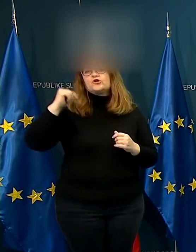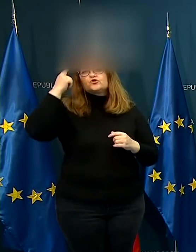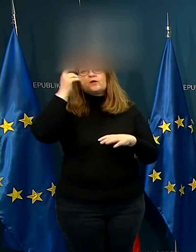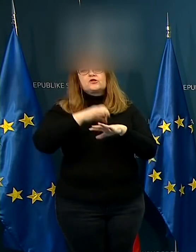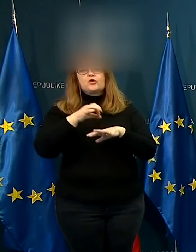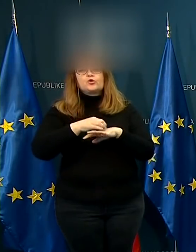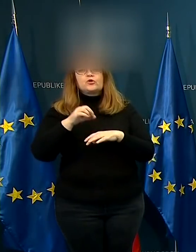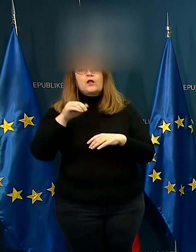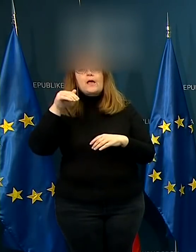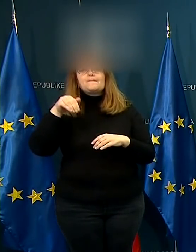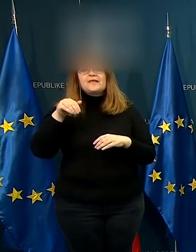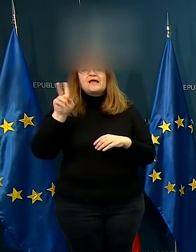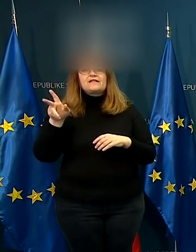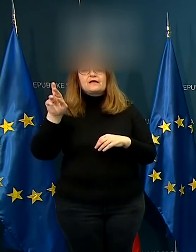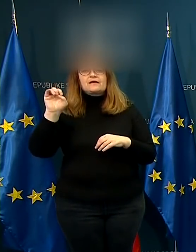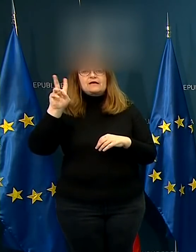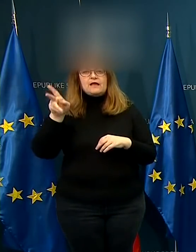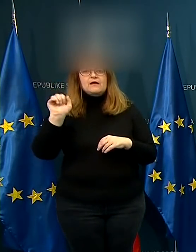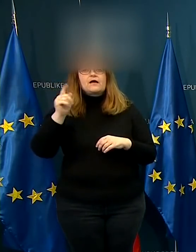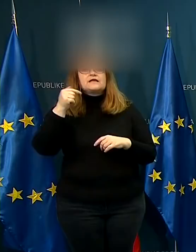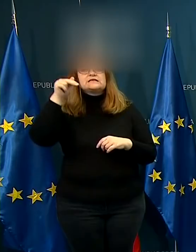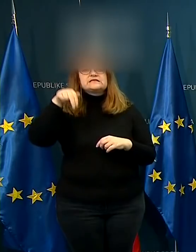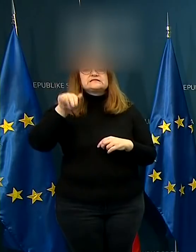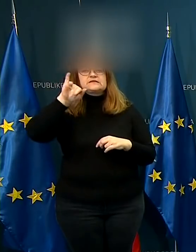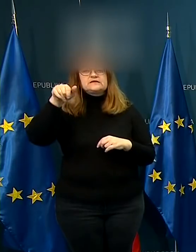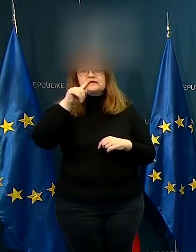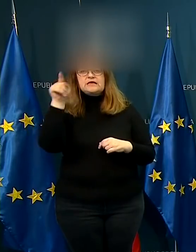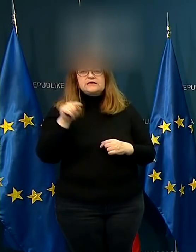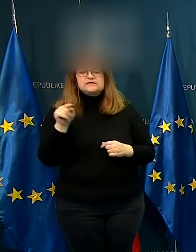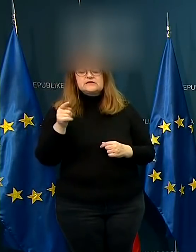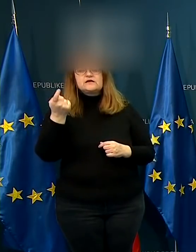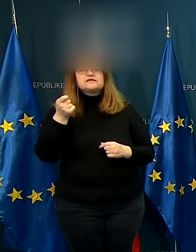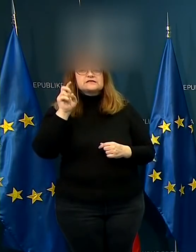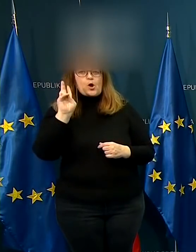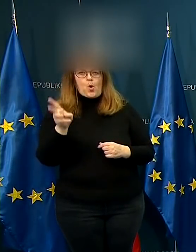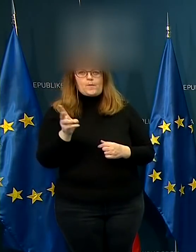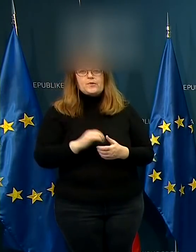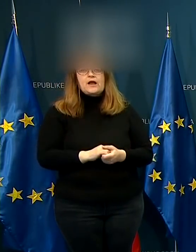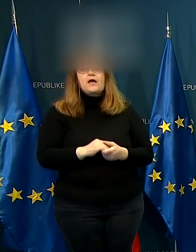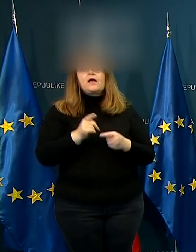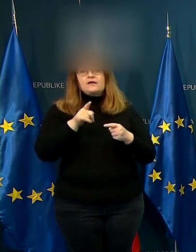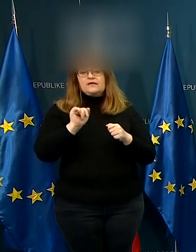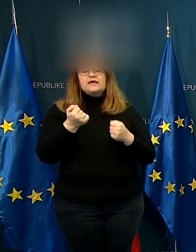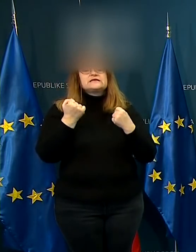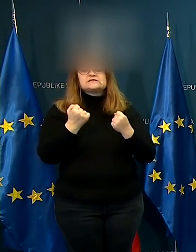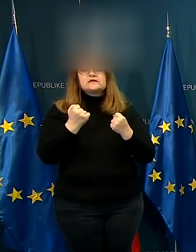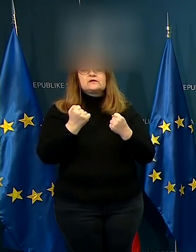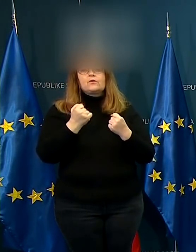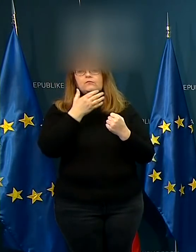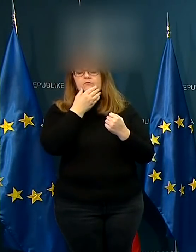misel doktorja Milana Kreka iz Nacionalnega inštituta za javno zdravje Koper, ki je zelo